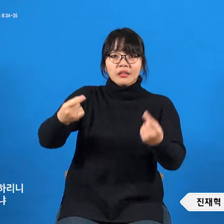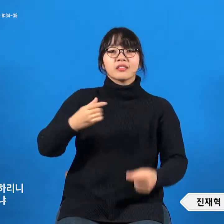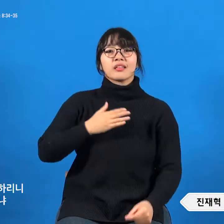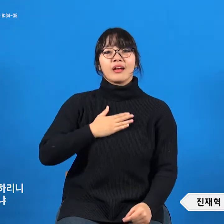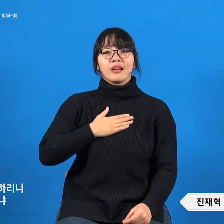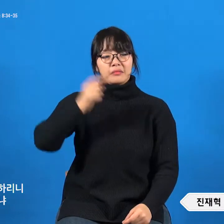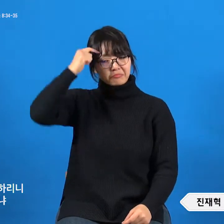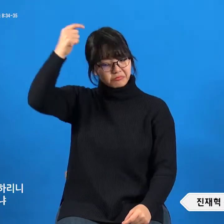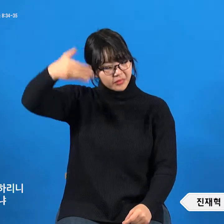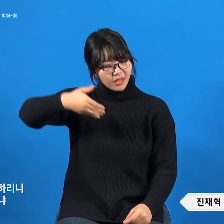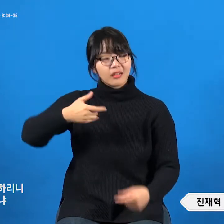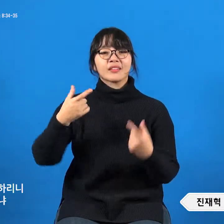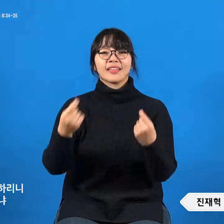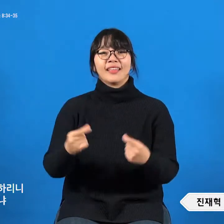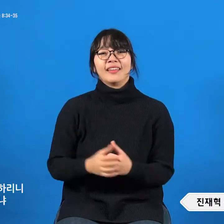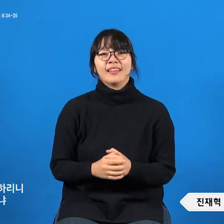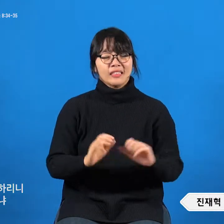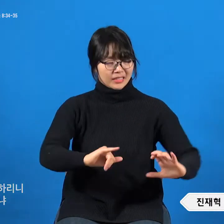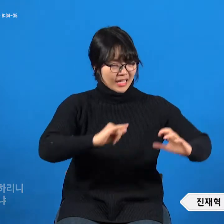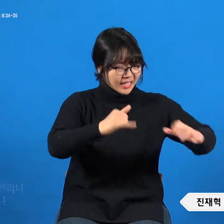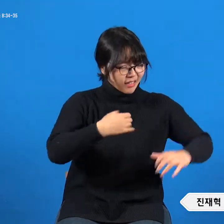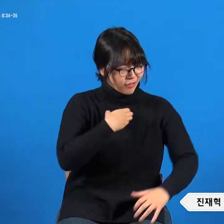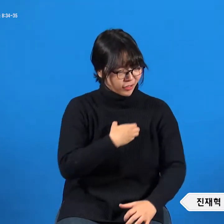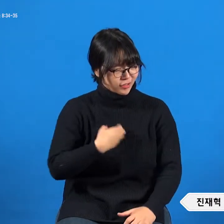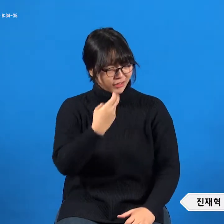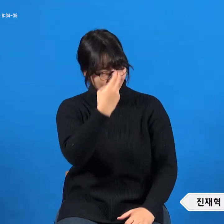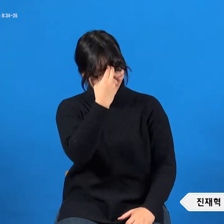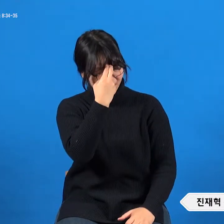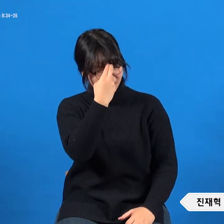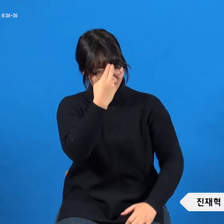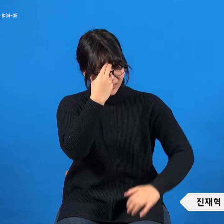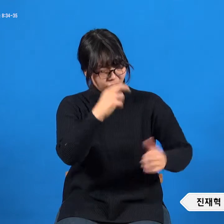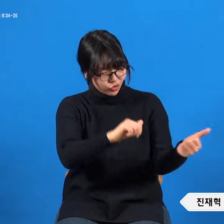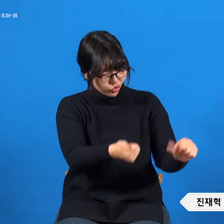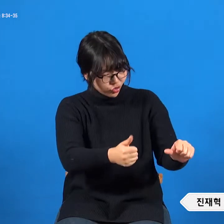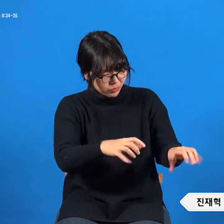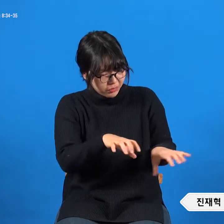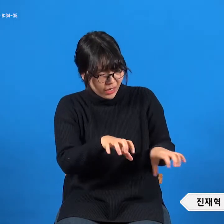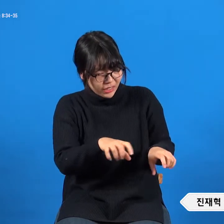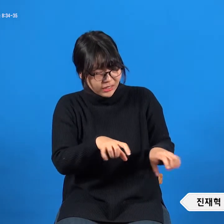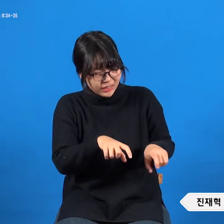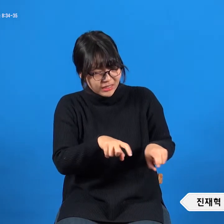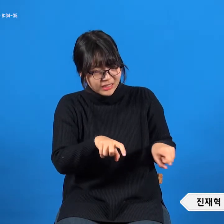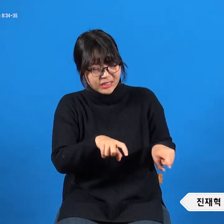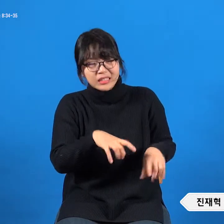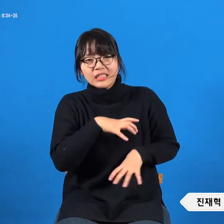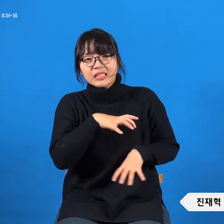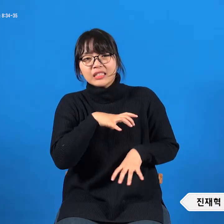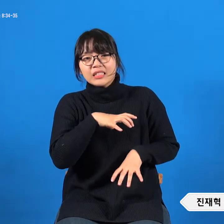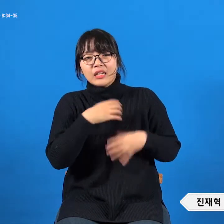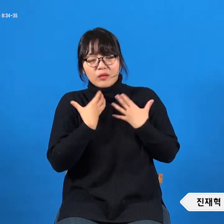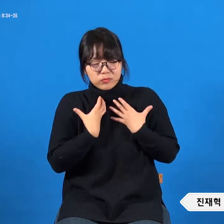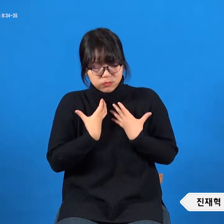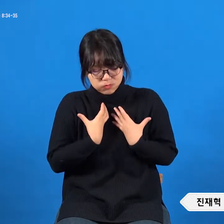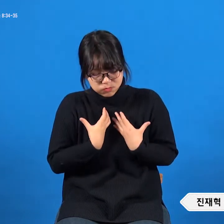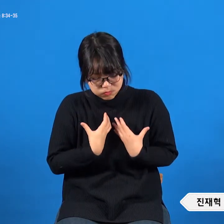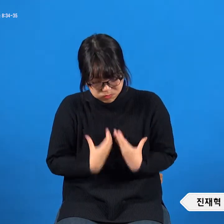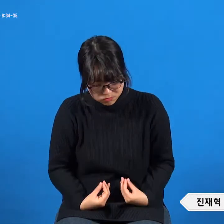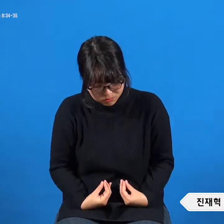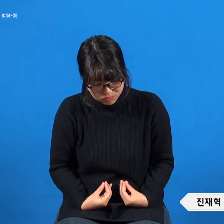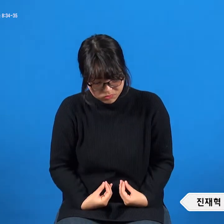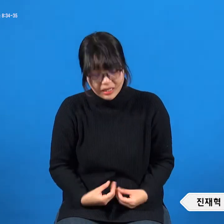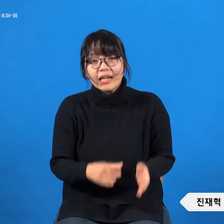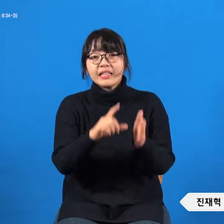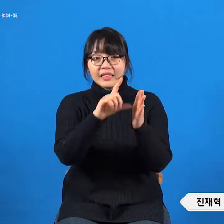질문입니다. 세상의 모든 걱정과 근심과 죽음의 두려움 가운데, 아니 어찌할 바를 모르는 우리의 무기력함 가운데